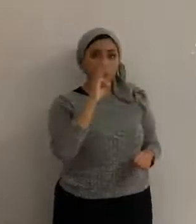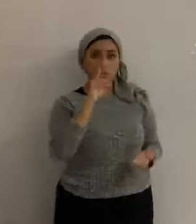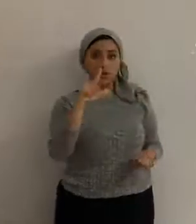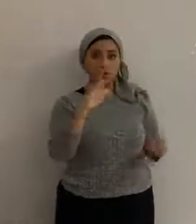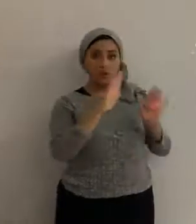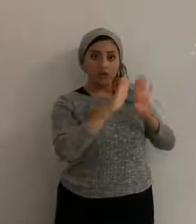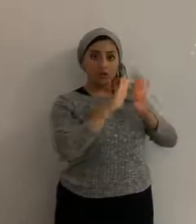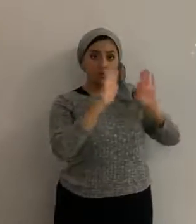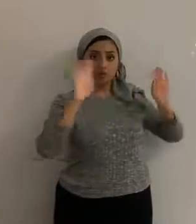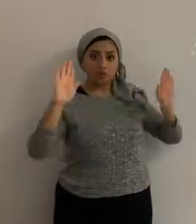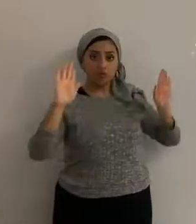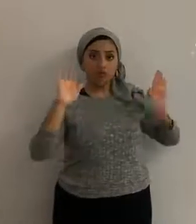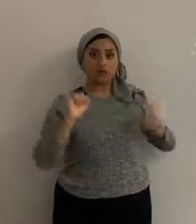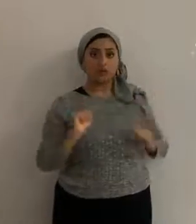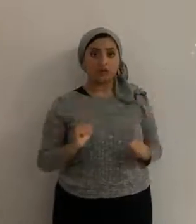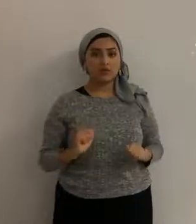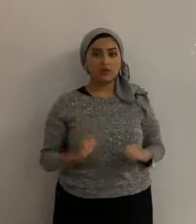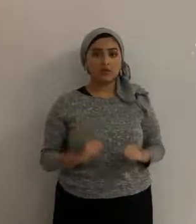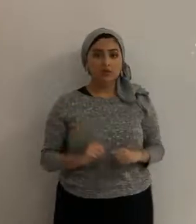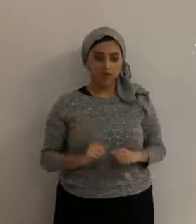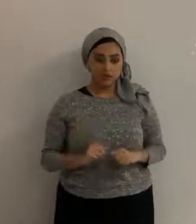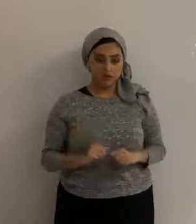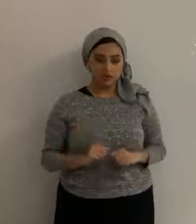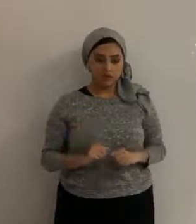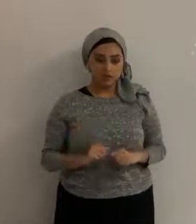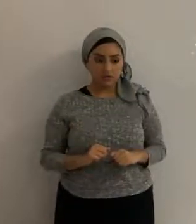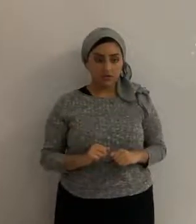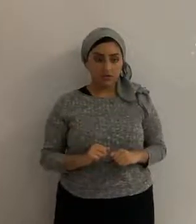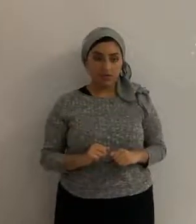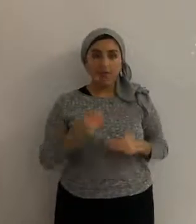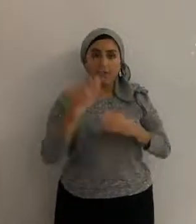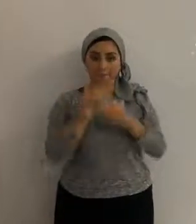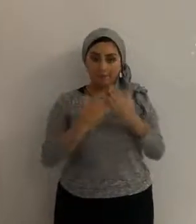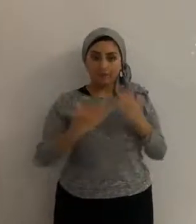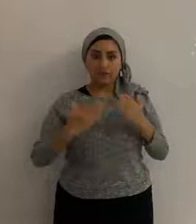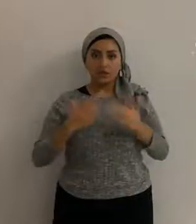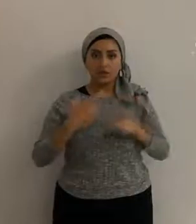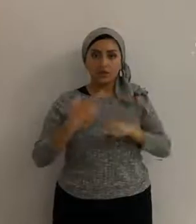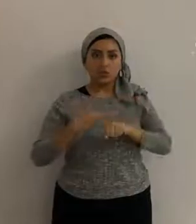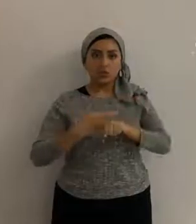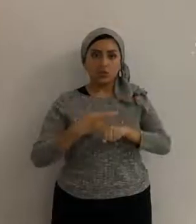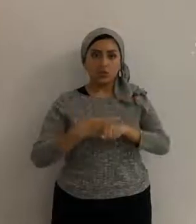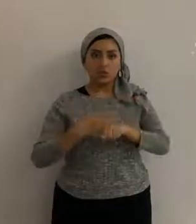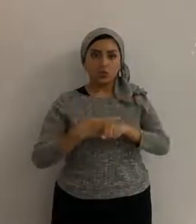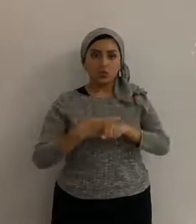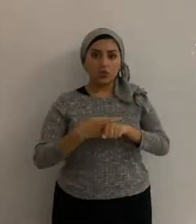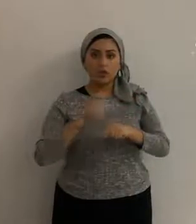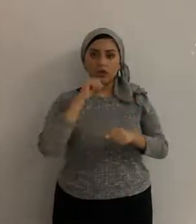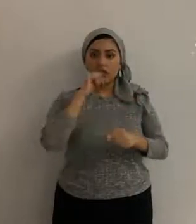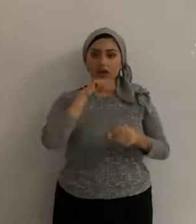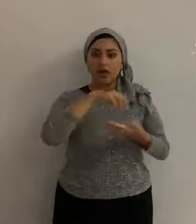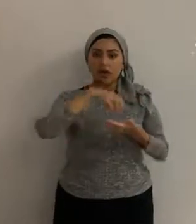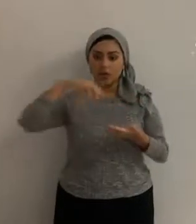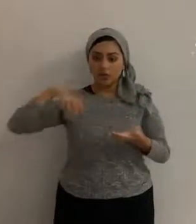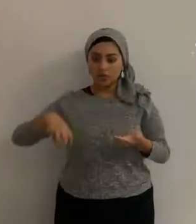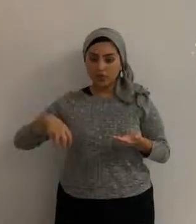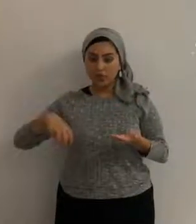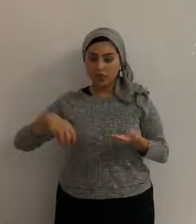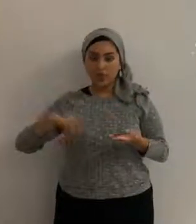No tenía, digamos, algunas piedras fueron no removidas, las que ya estaban muy viejas,